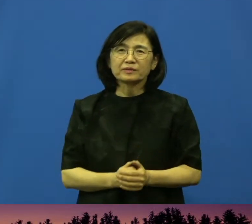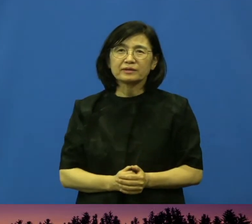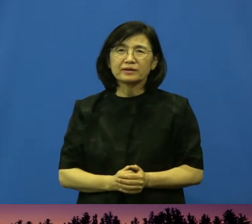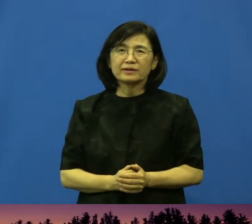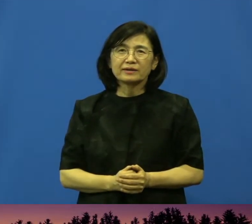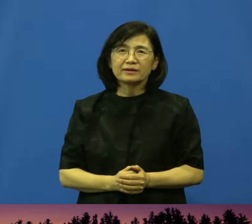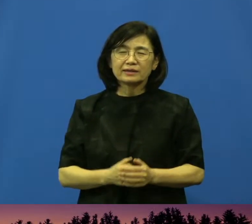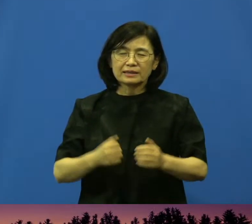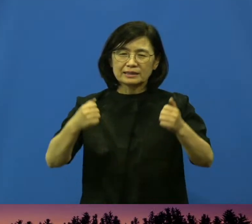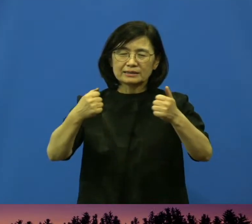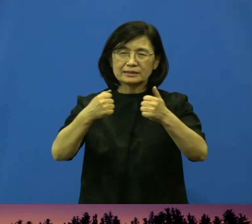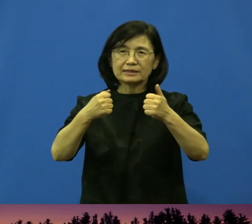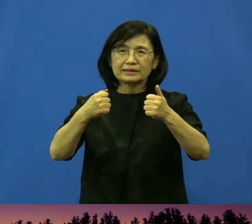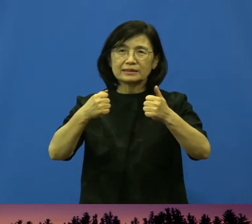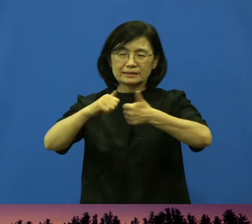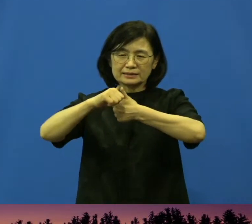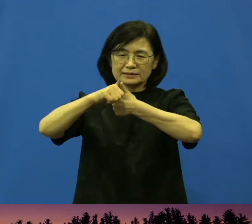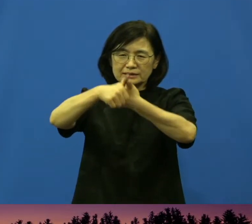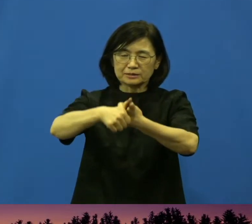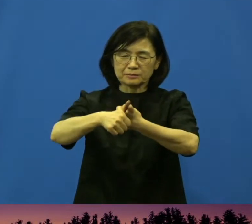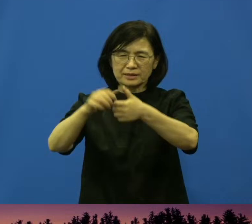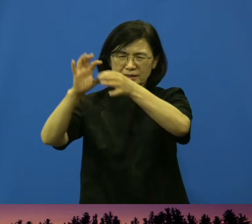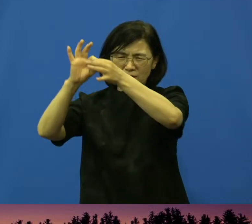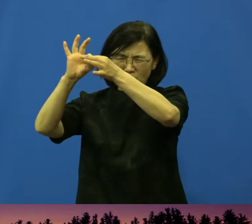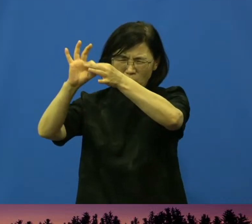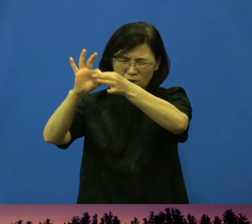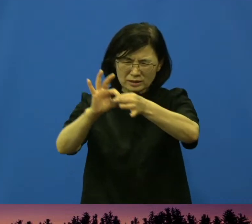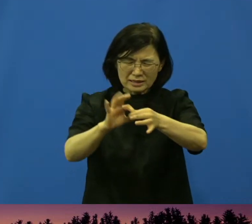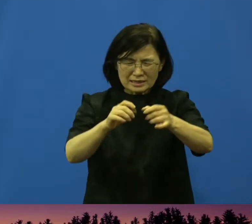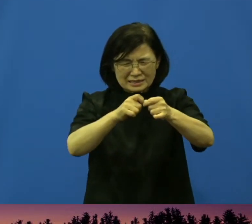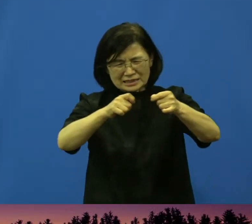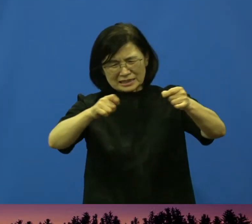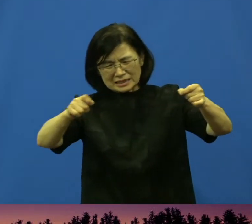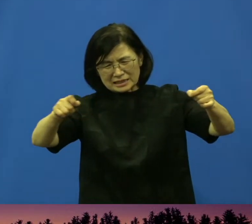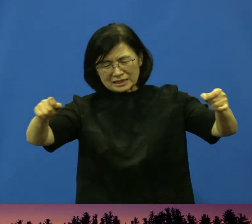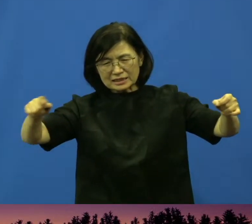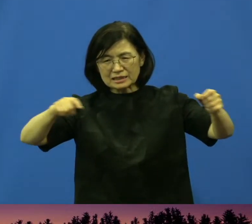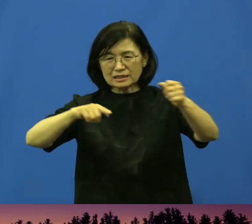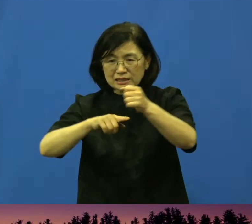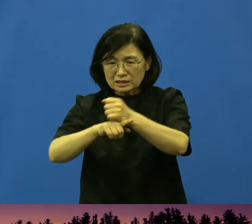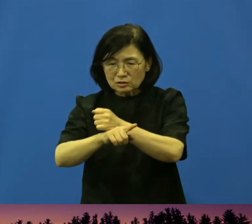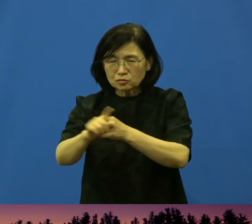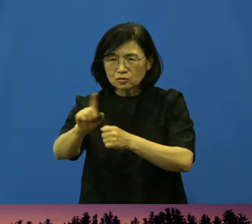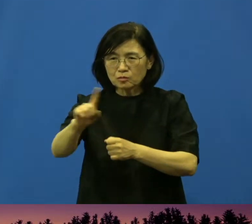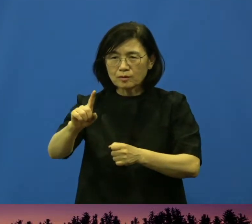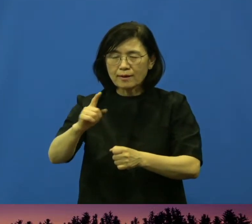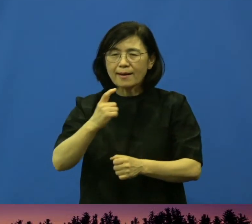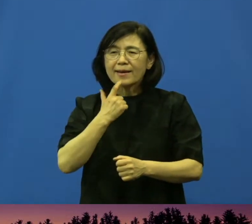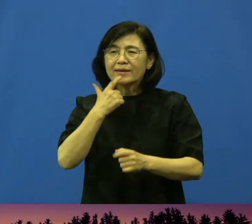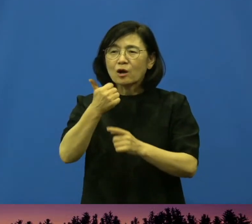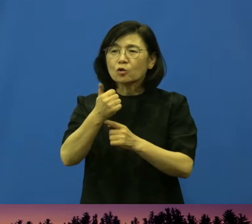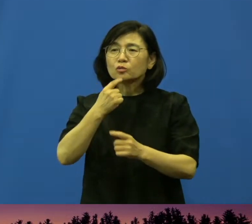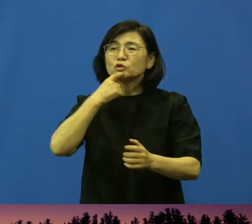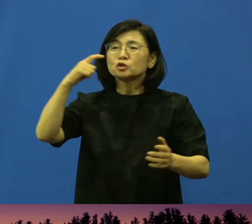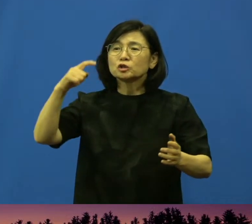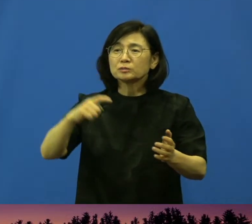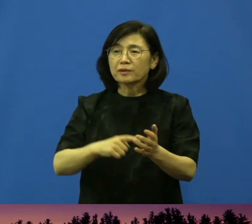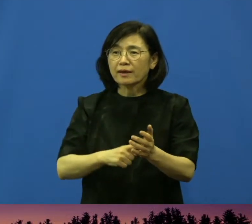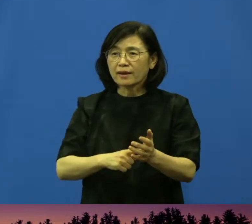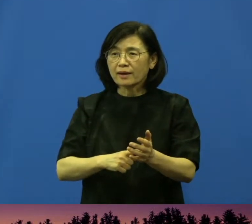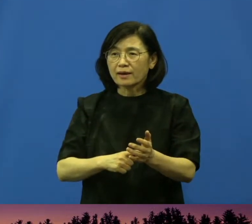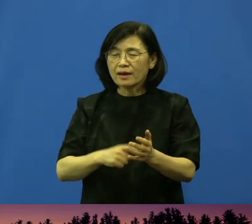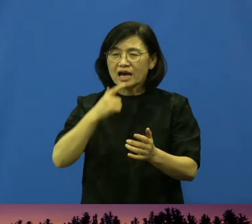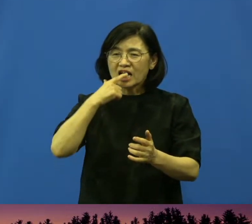길어지는 이유는 야곱의 고집 때문이죠. 그는 쉽게 항복하지 않았습니다. 그는 버틸 때까지